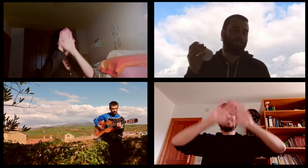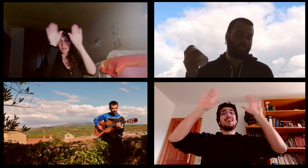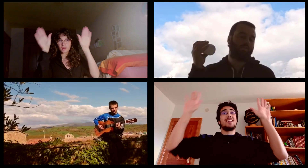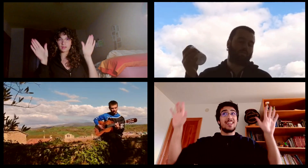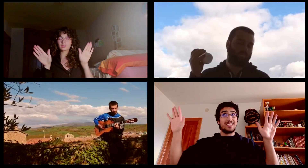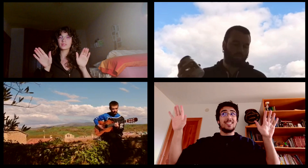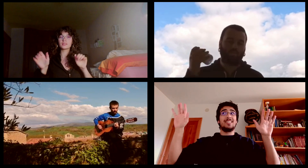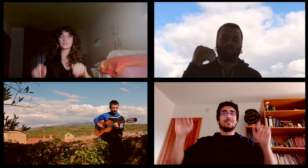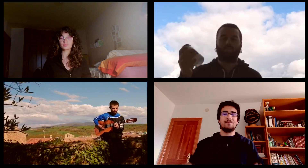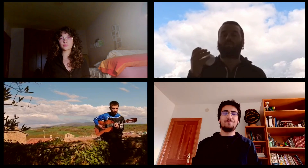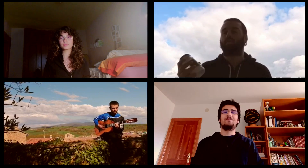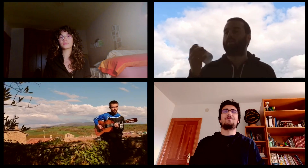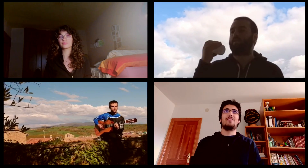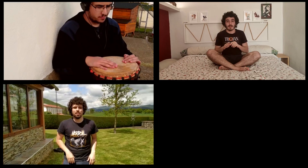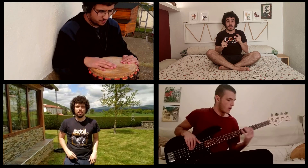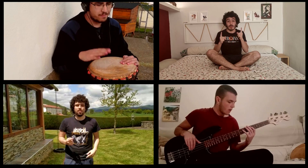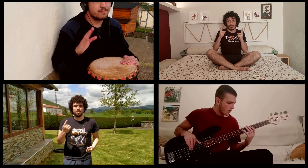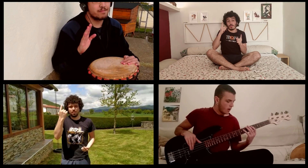goizetan argi,